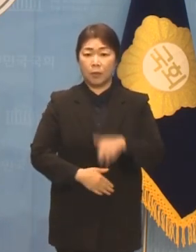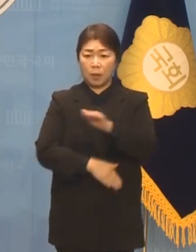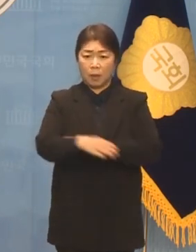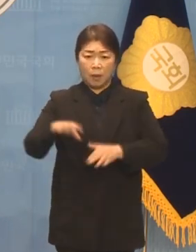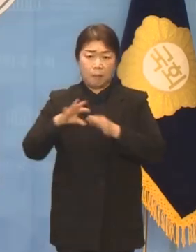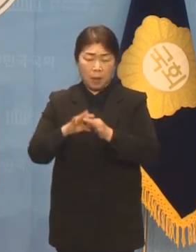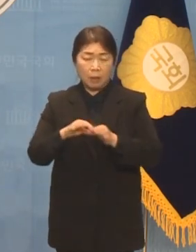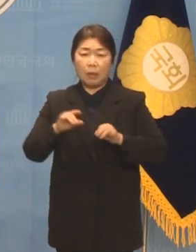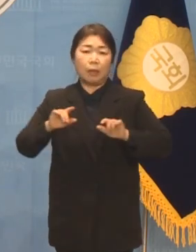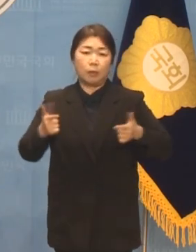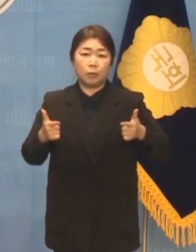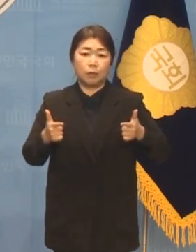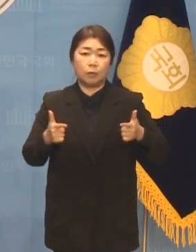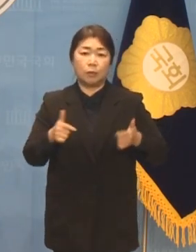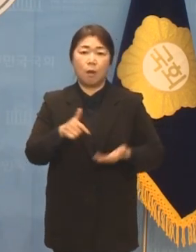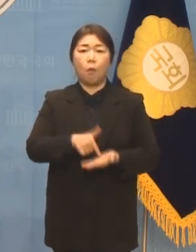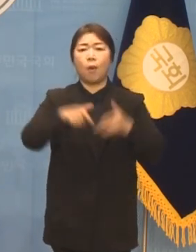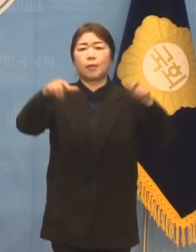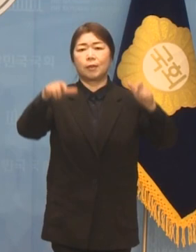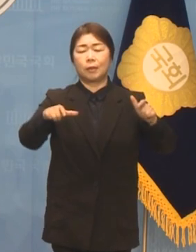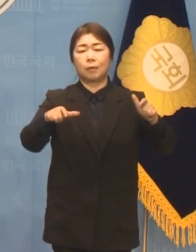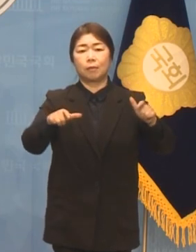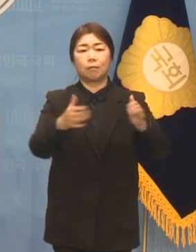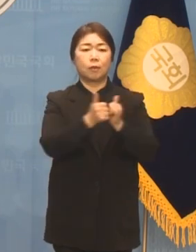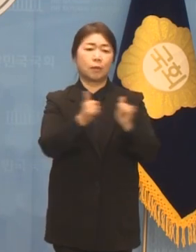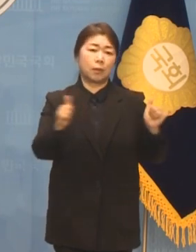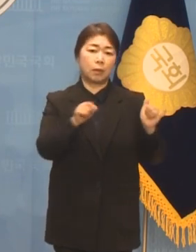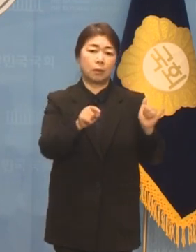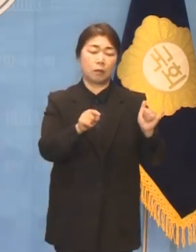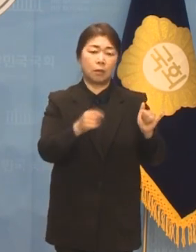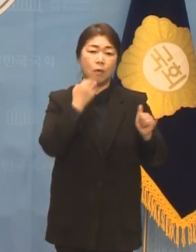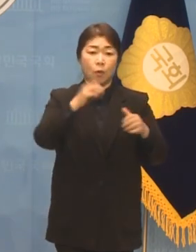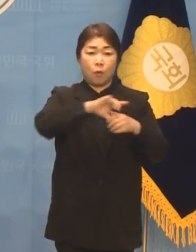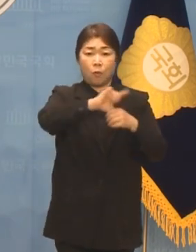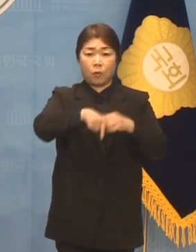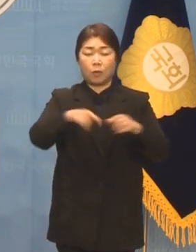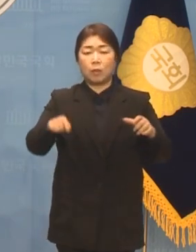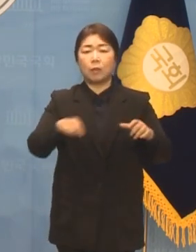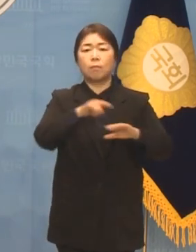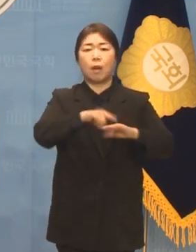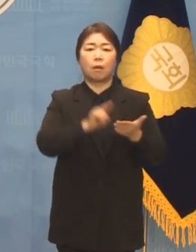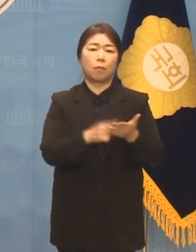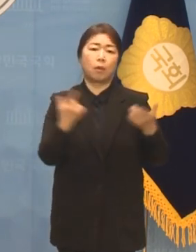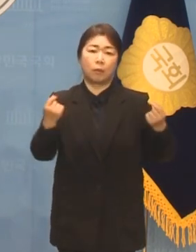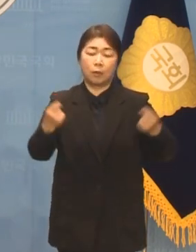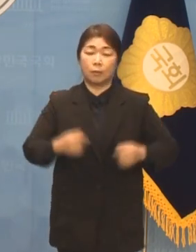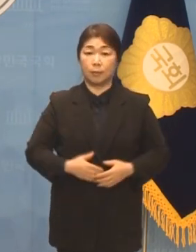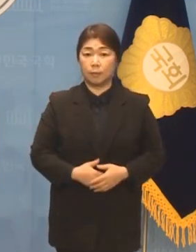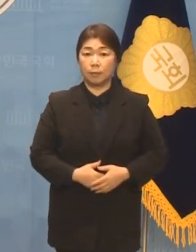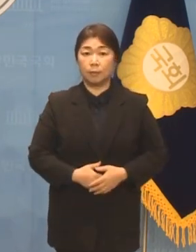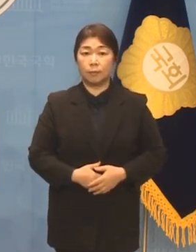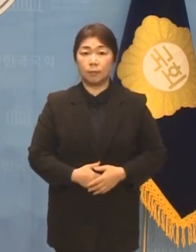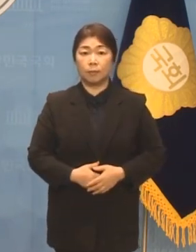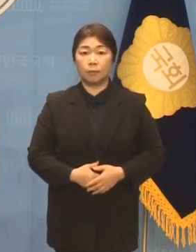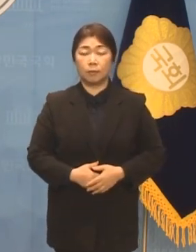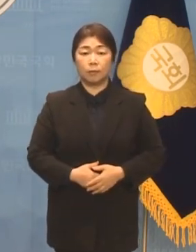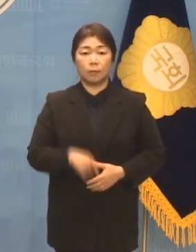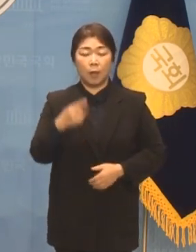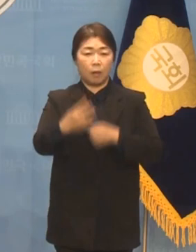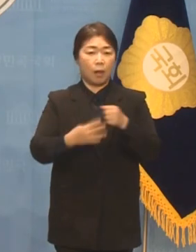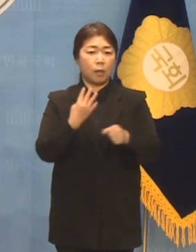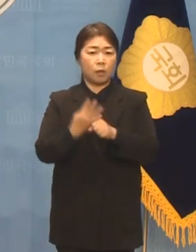치우치지 않는 광진의 민심은 수도권의 민심을 대변합니다. 광진은 4년